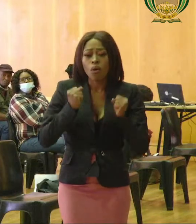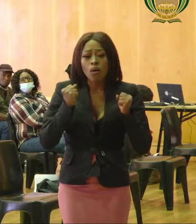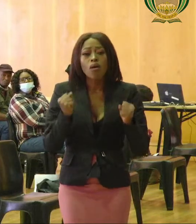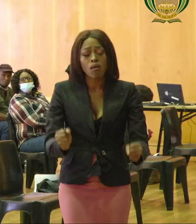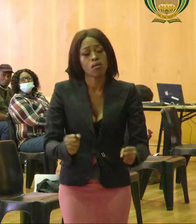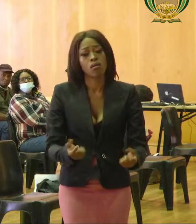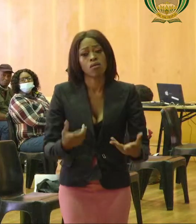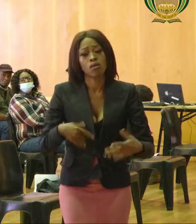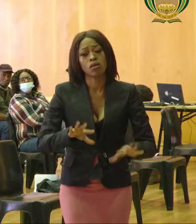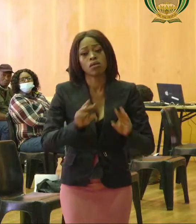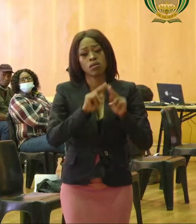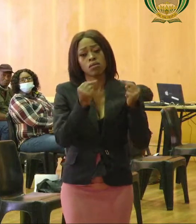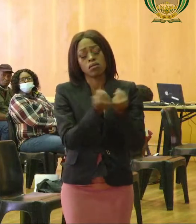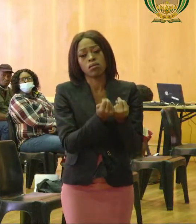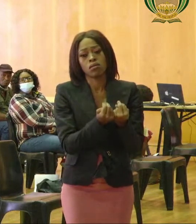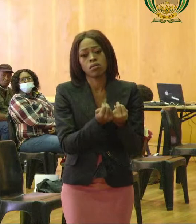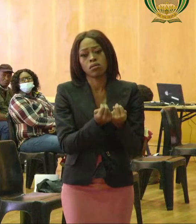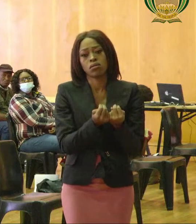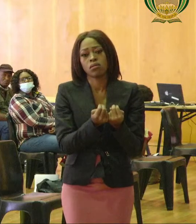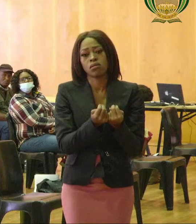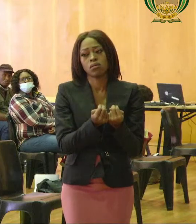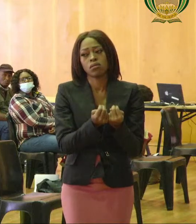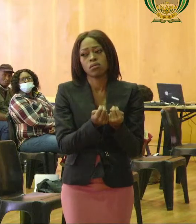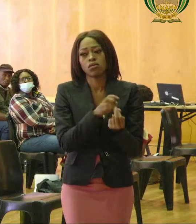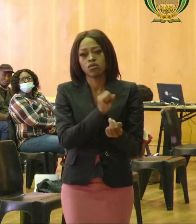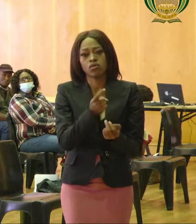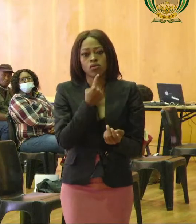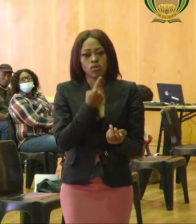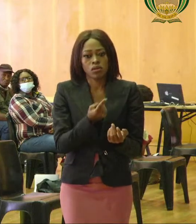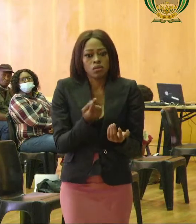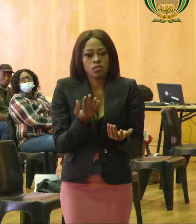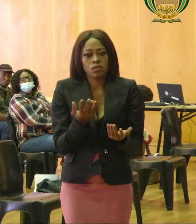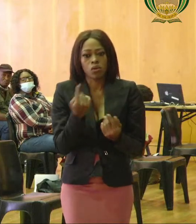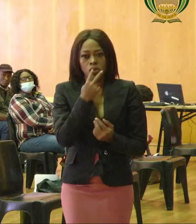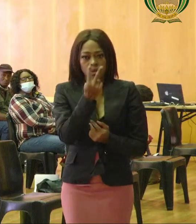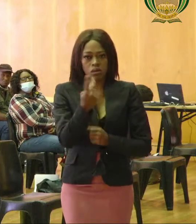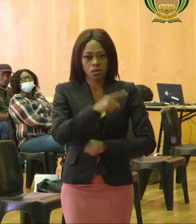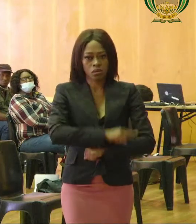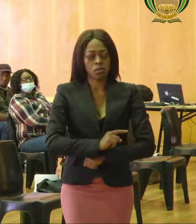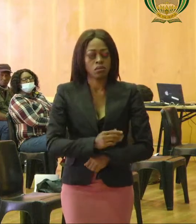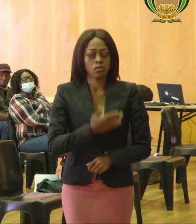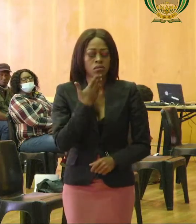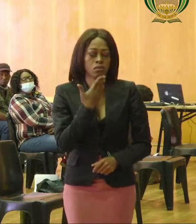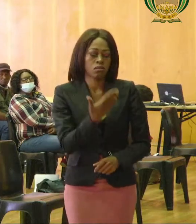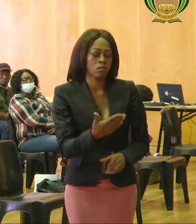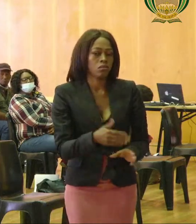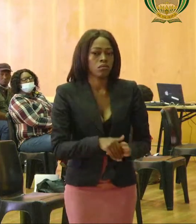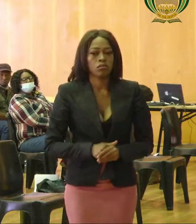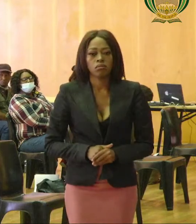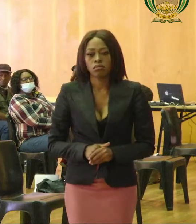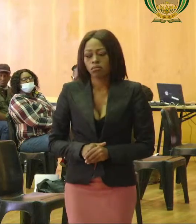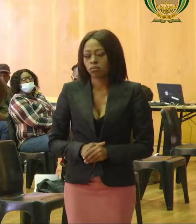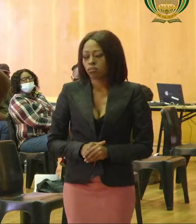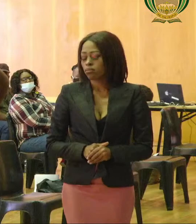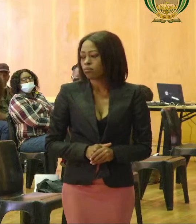belangrijke meeting. Dan zal ik meer voorbereid geweest het vandaag hier voor u. Maar baie dankie voor die gelegenheid.